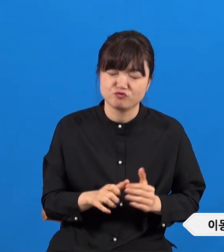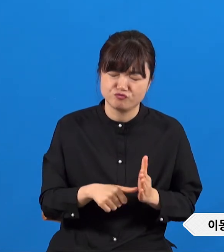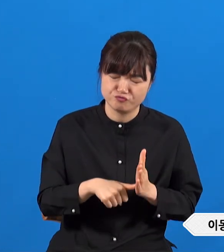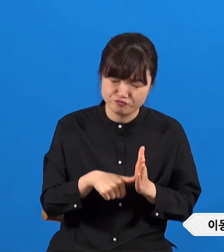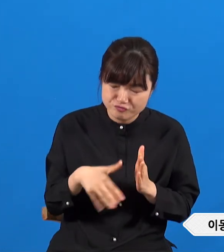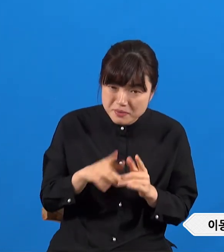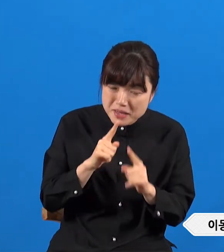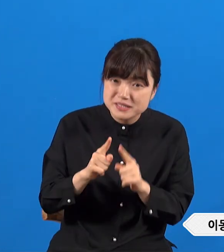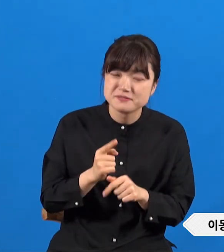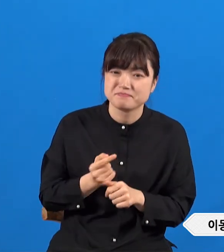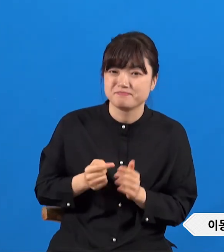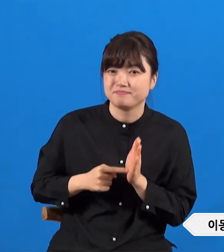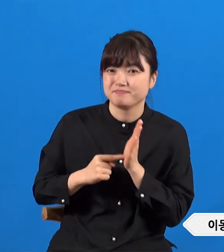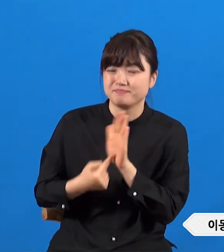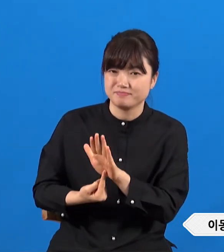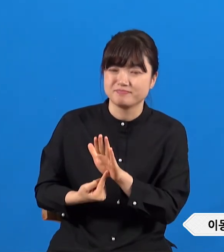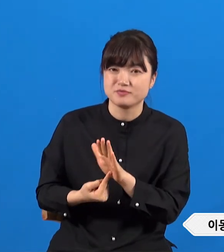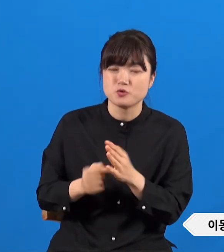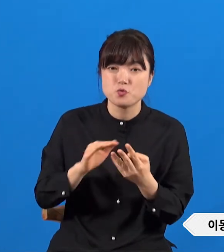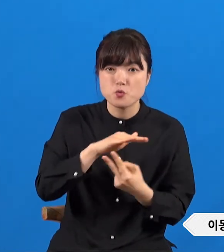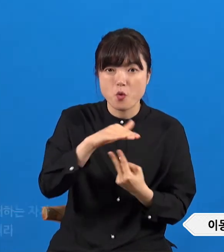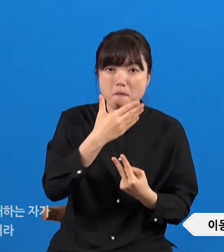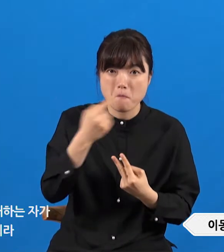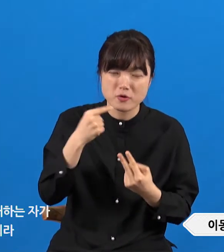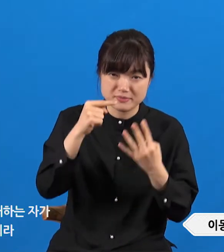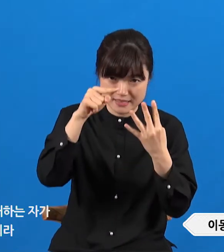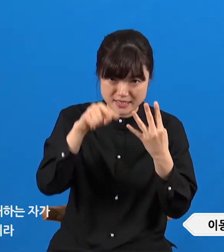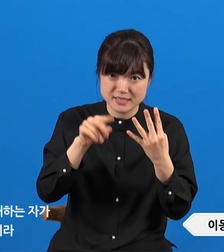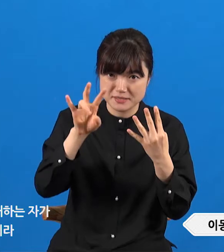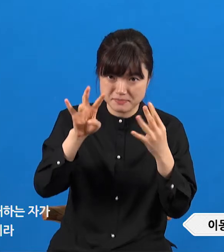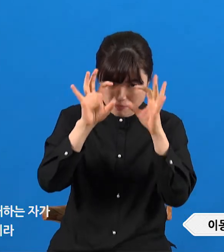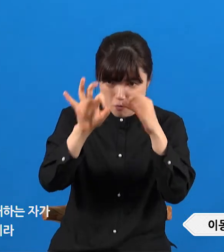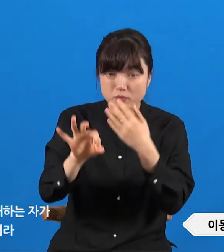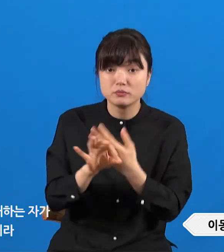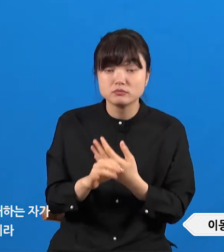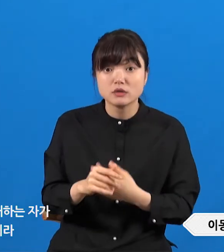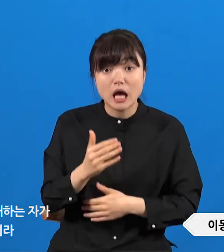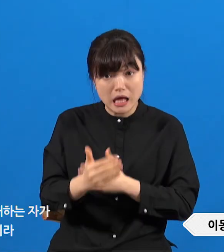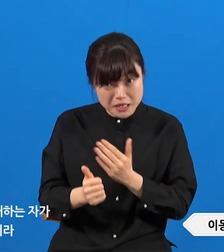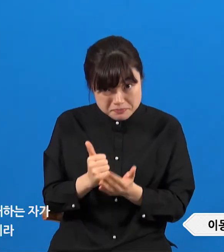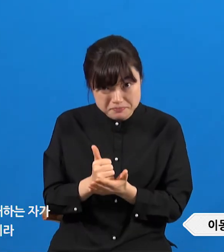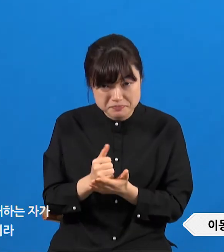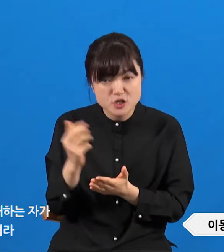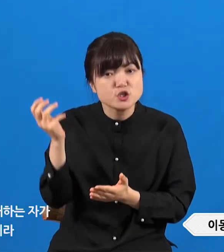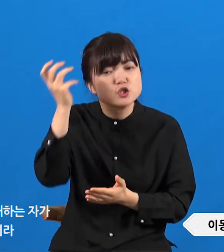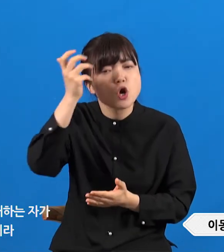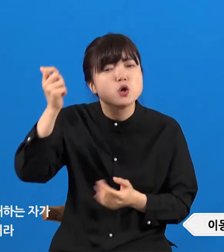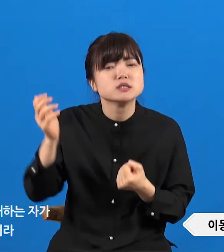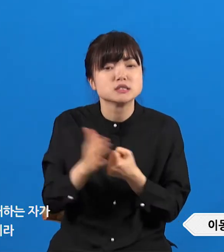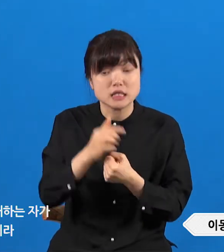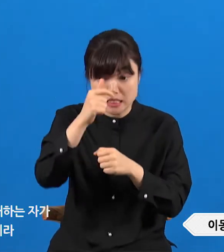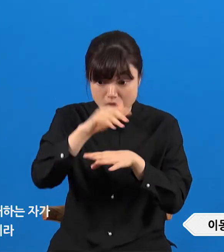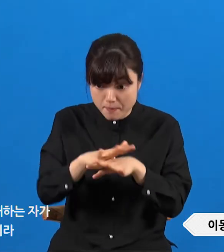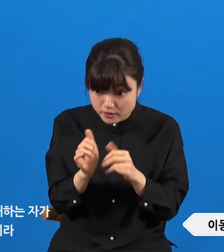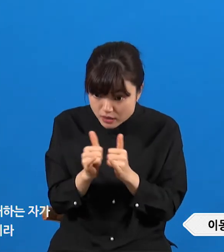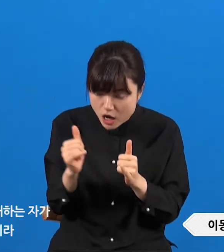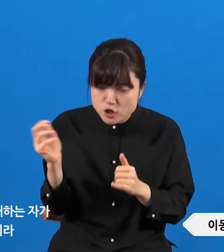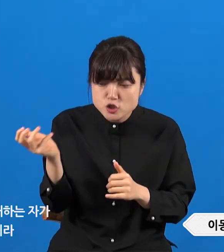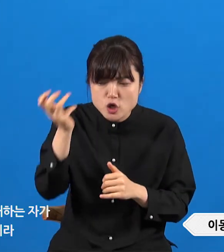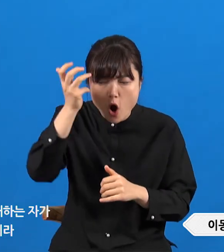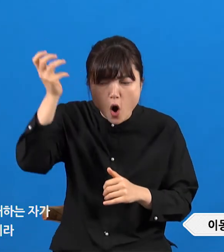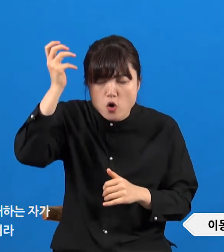유명한 대답이 요한복음 4장 24절이죠. 같이 읽겠습니다. 시작. 하나님은 영이시니 예배하는